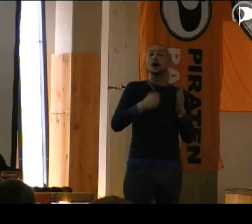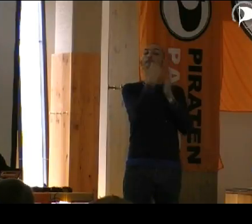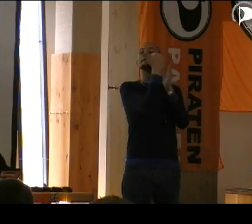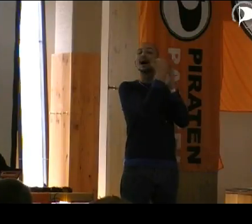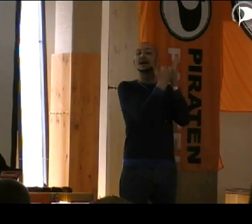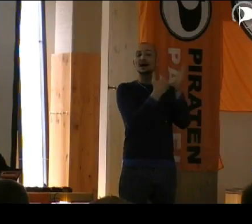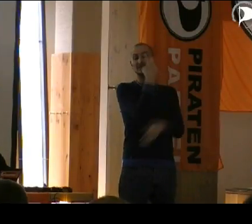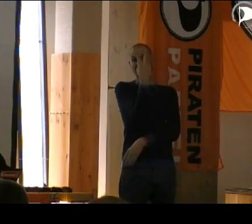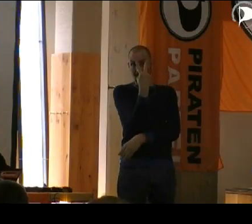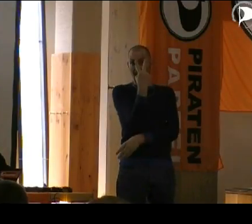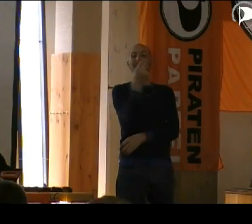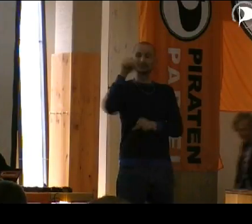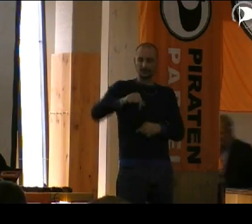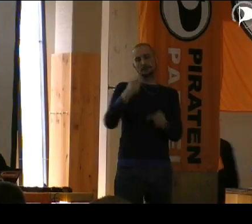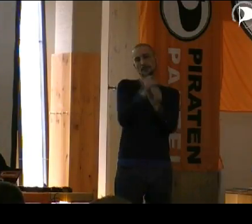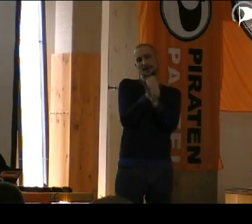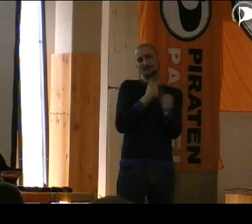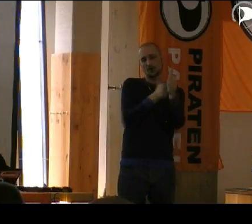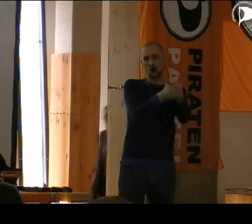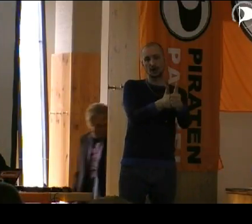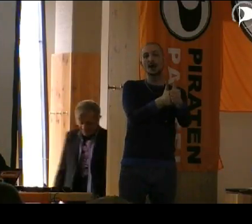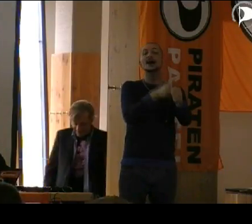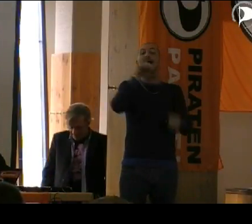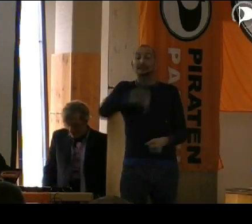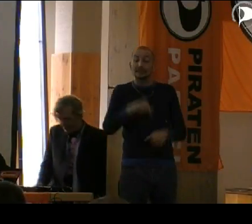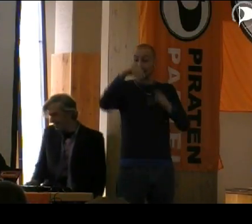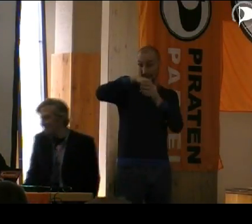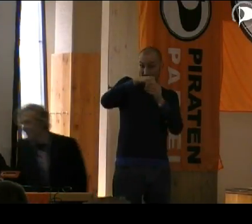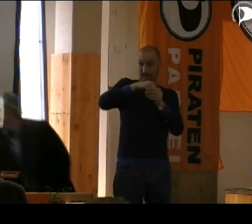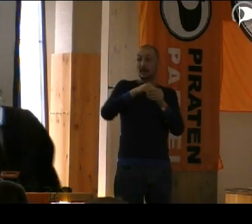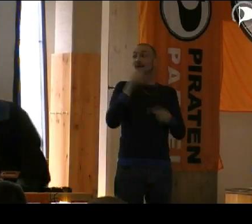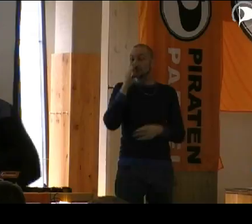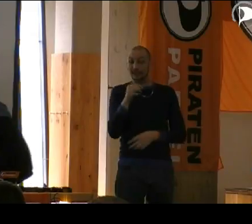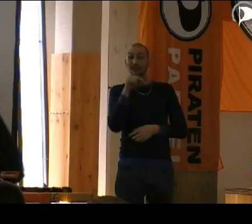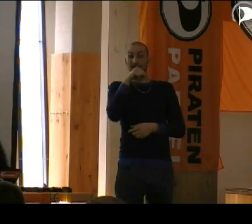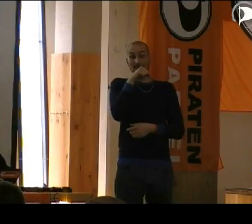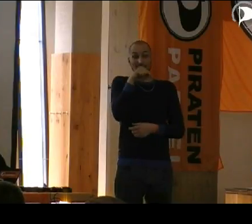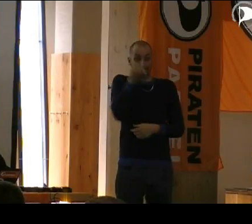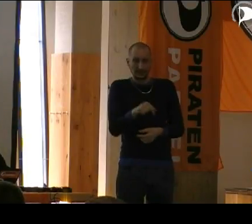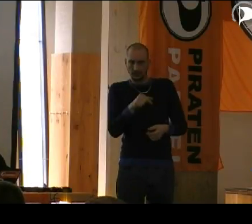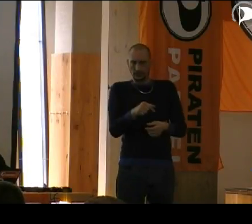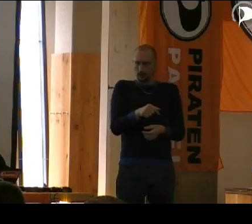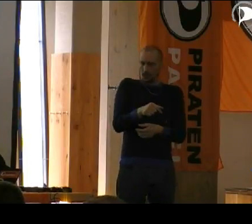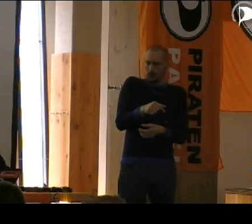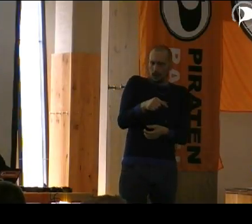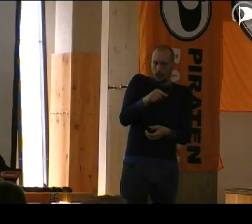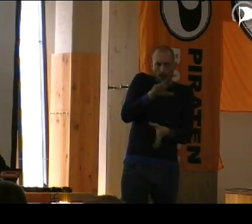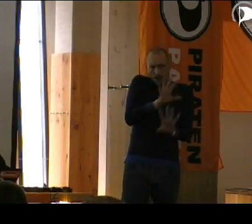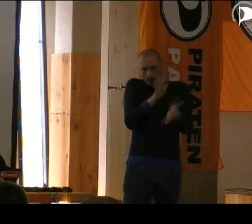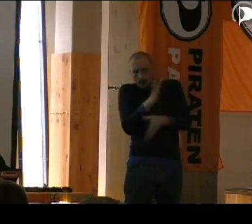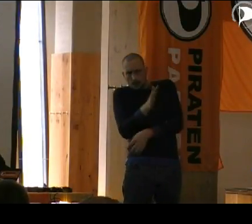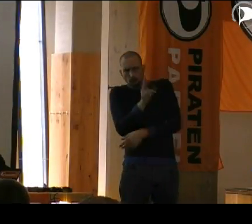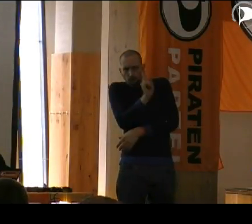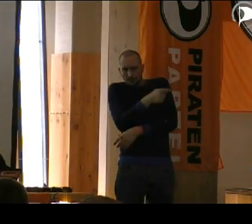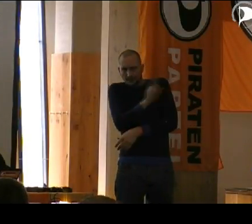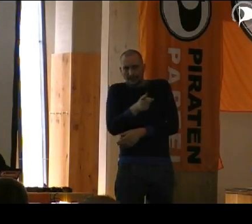durchgeführt da ich bin wenn ihr zweifel dass hier jemand hier stimmt die recht liegt es wenn er zweifel daran